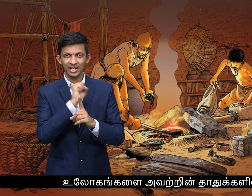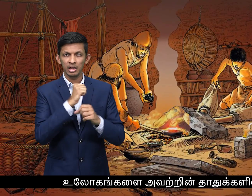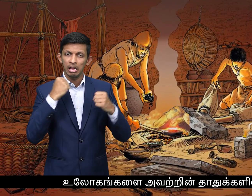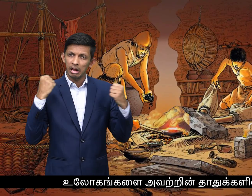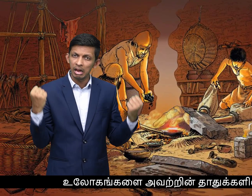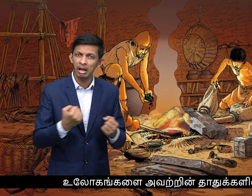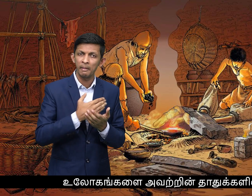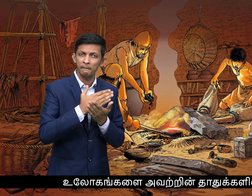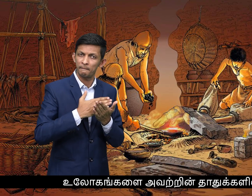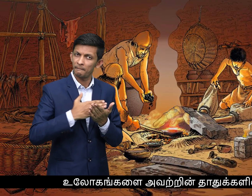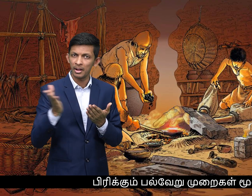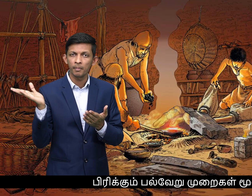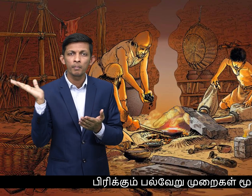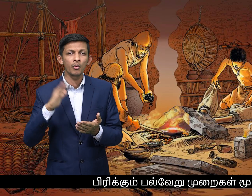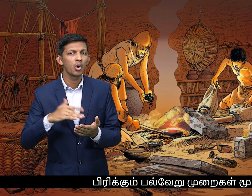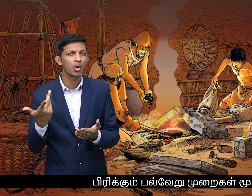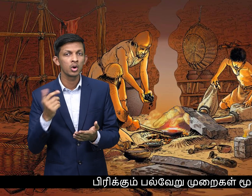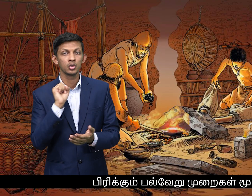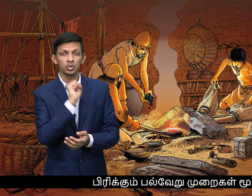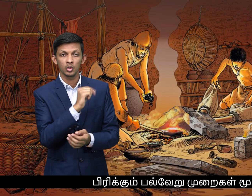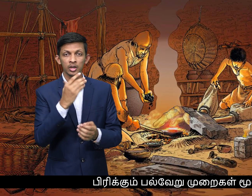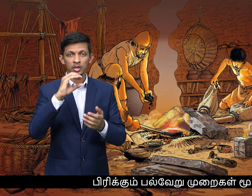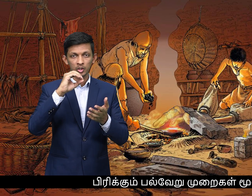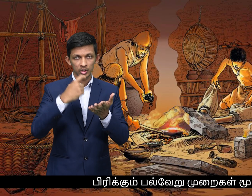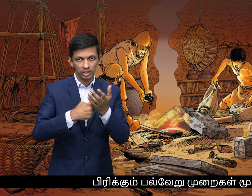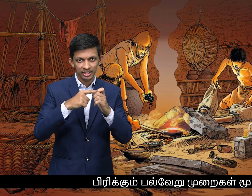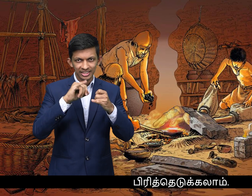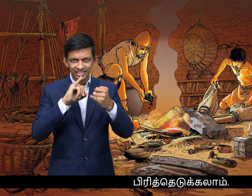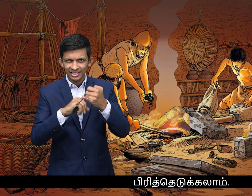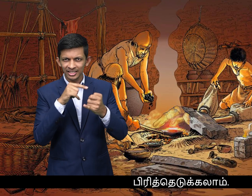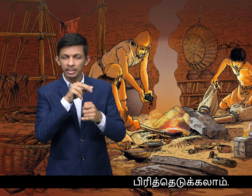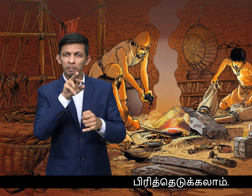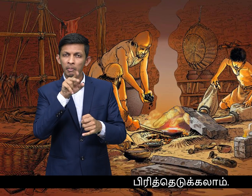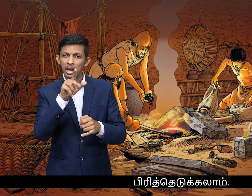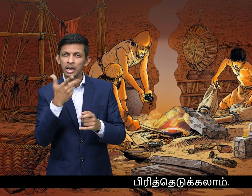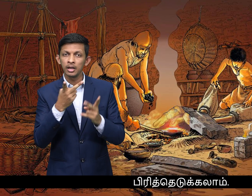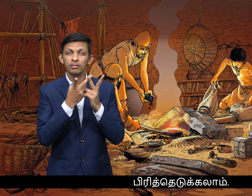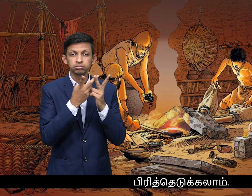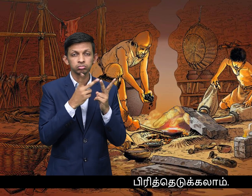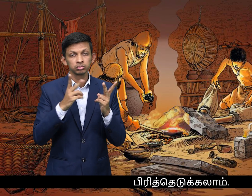உலோகங்களை அவற்றின் தாதுக்களில் இருந்து பிரிக்கும் பல்வேறு முறைகள் மூலம் பிரித்தெடுக்கலாம்.